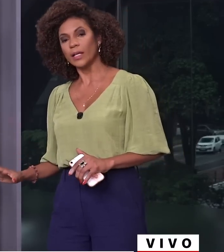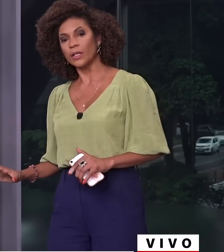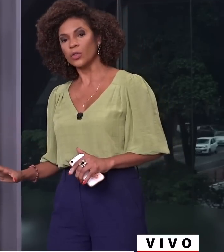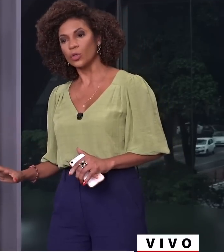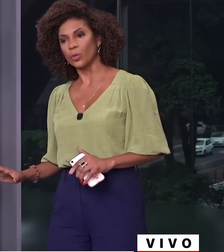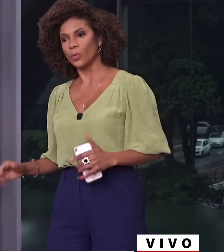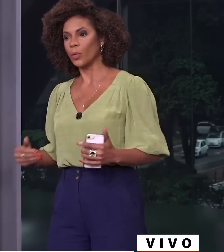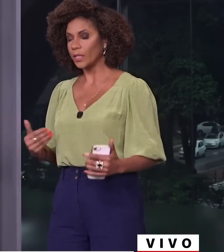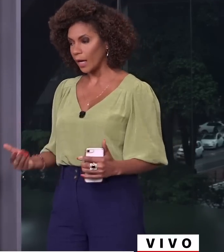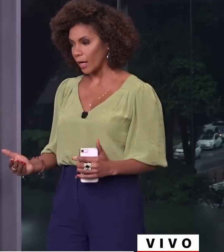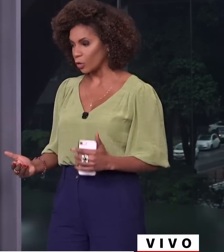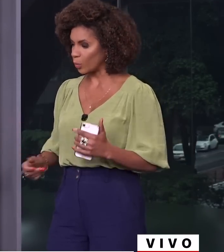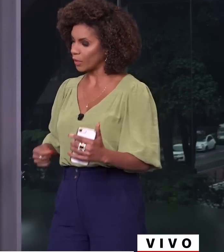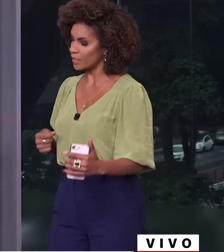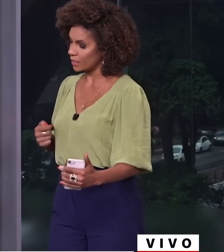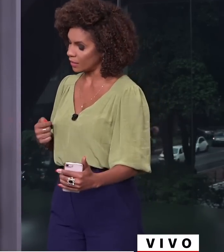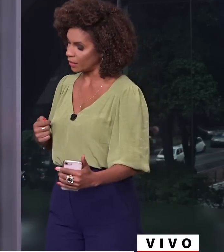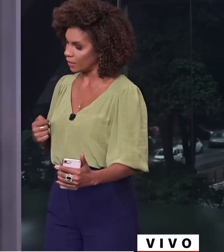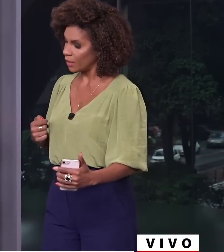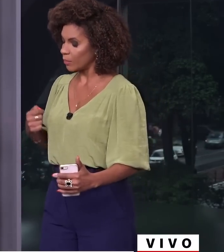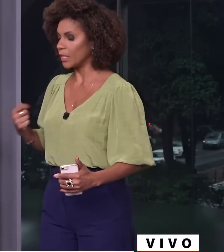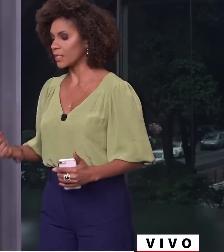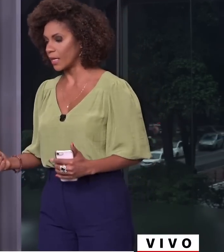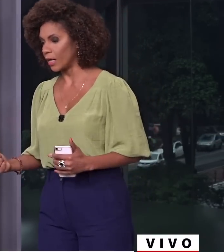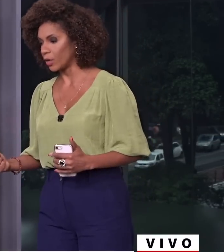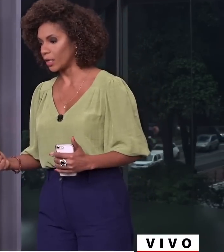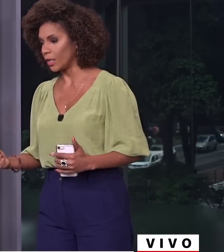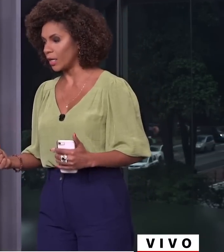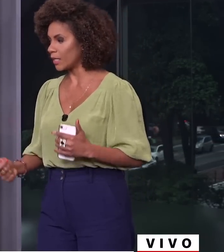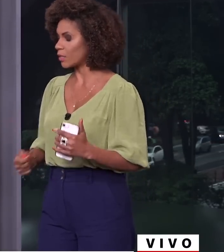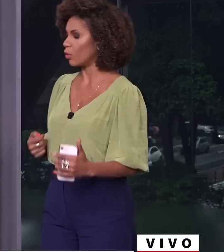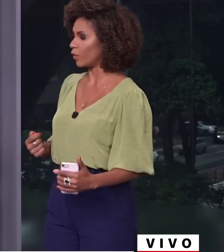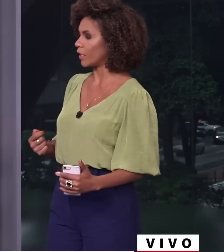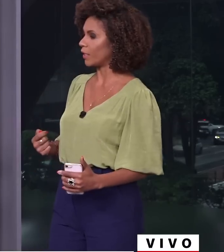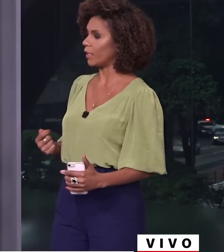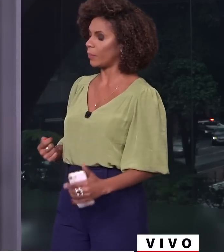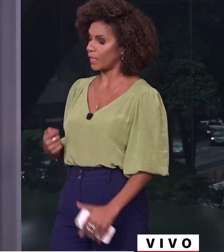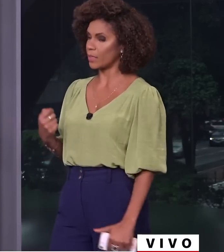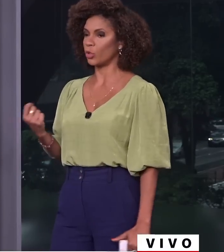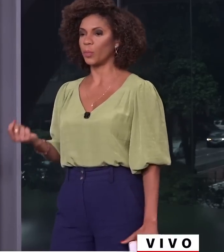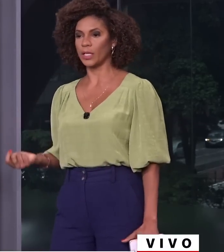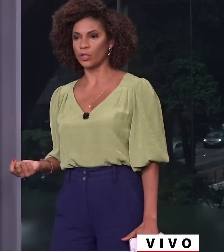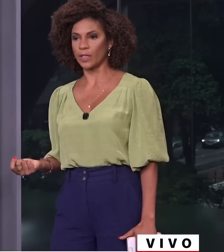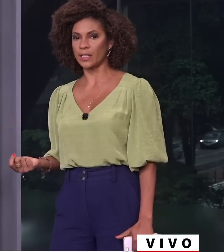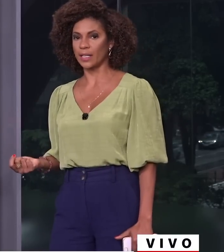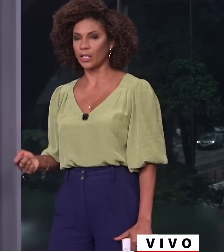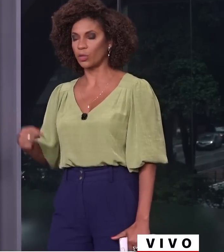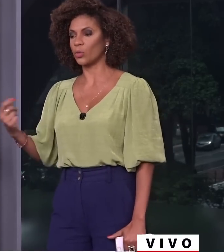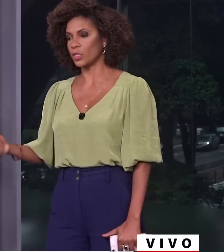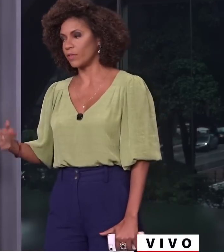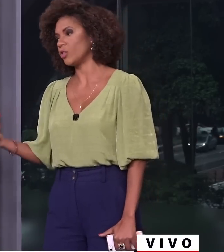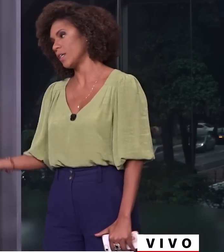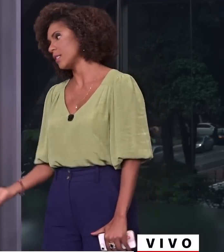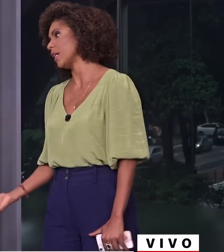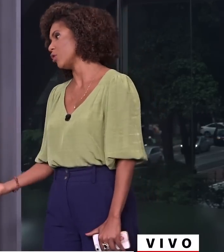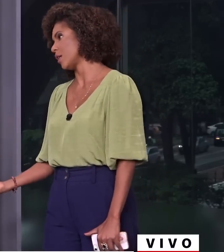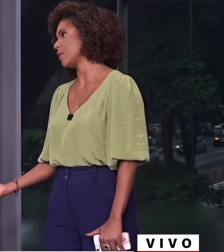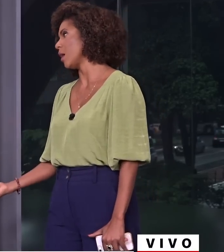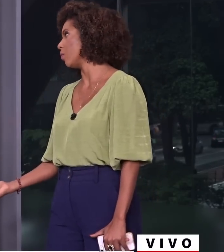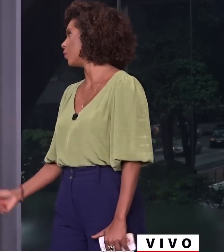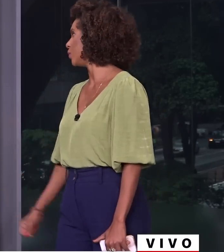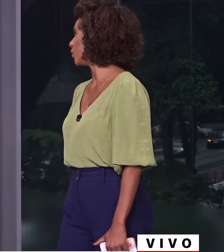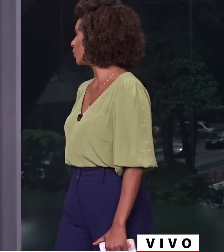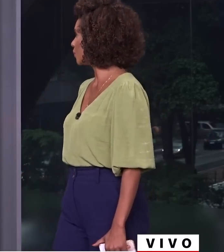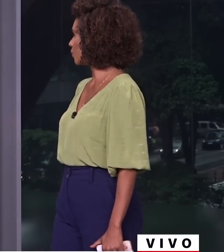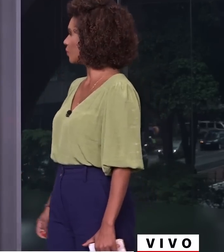não é isso cuidado porque esse Ministério aqui esse governo aqui preza muito pela diversidade Inclusive a diversidade